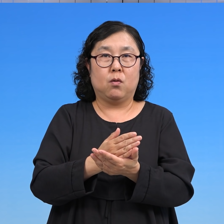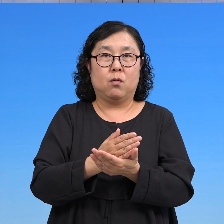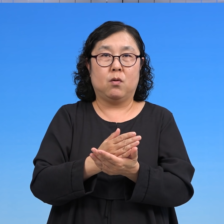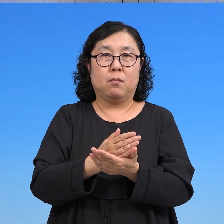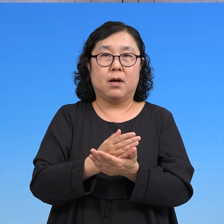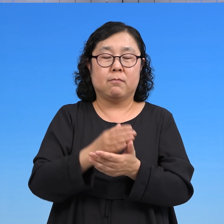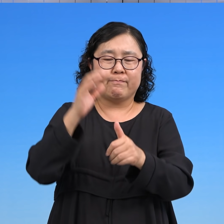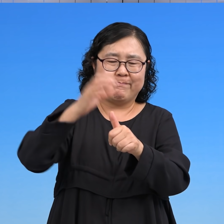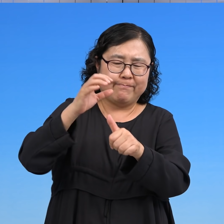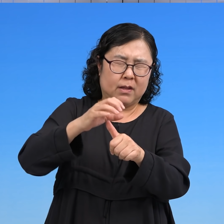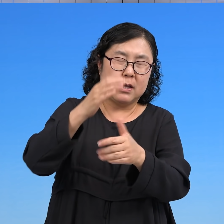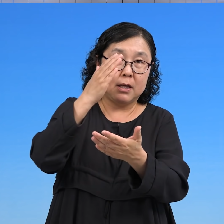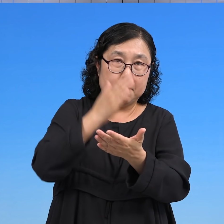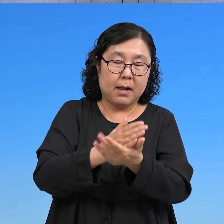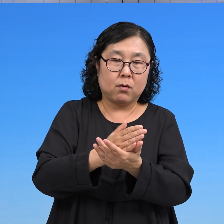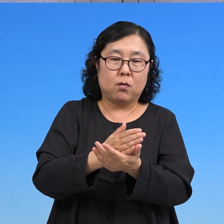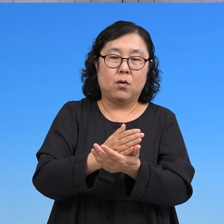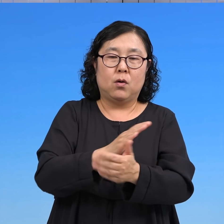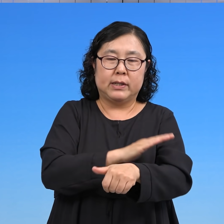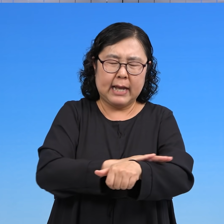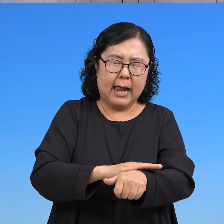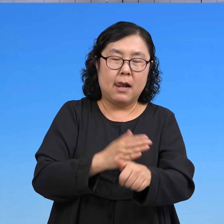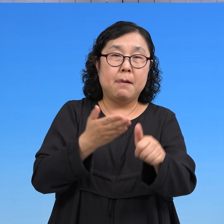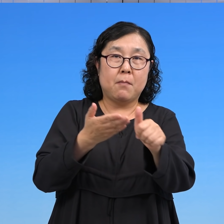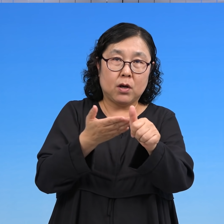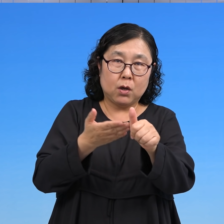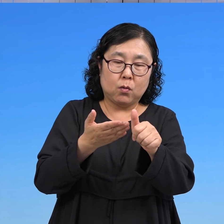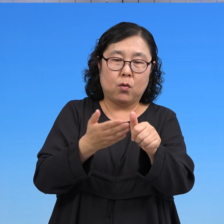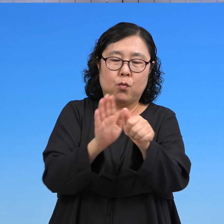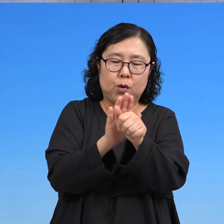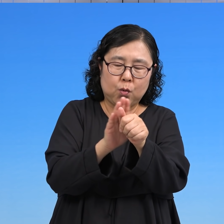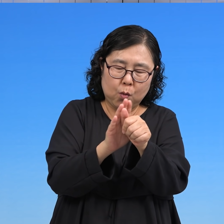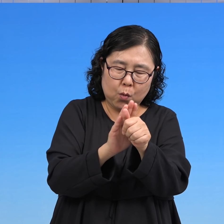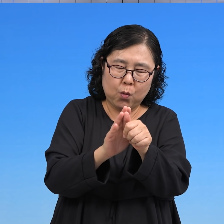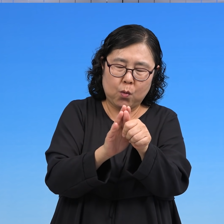의도적으로 따지지 않고 잘 차려 먹이고,